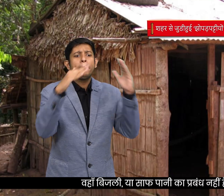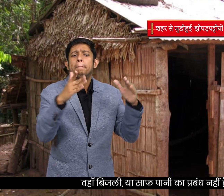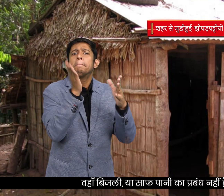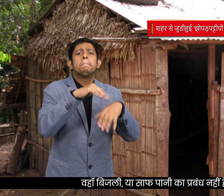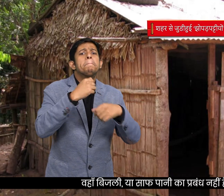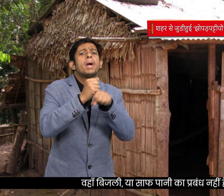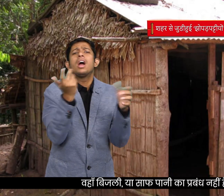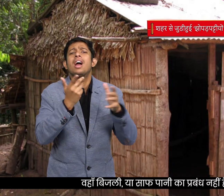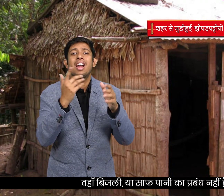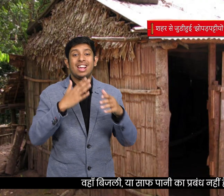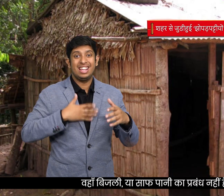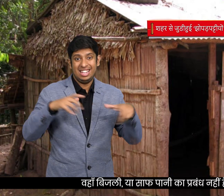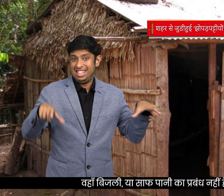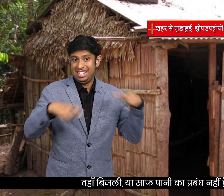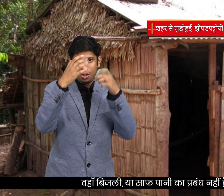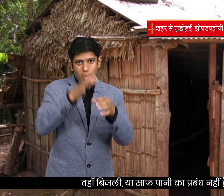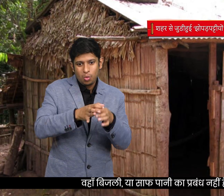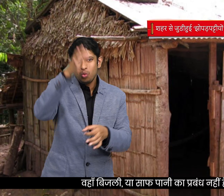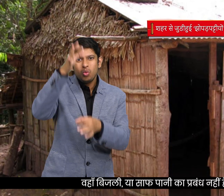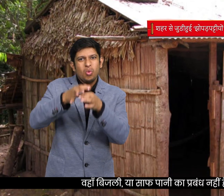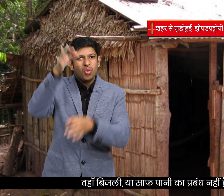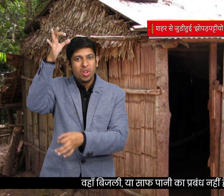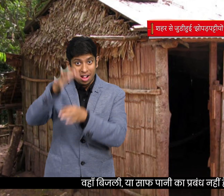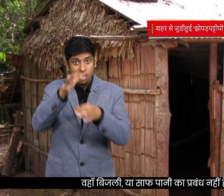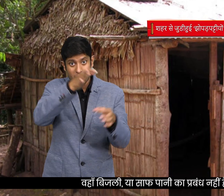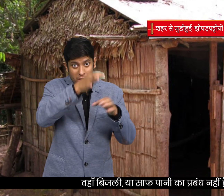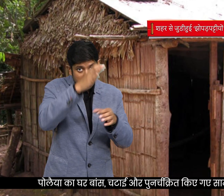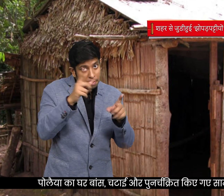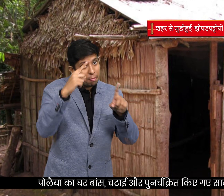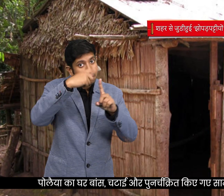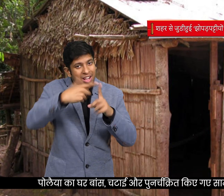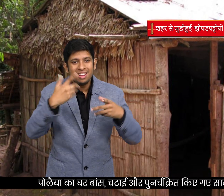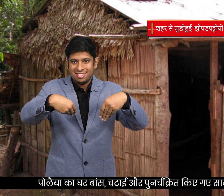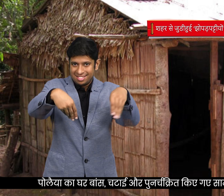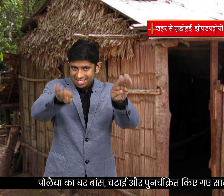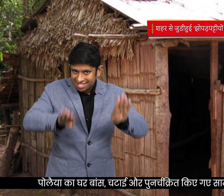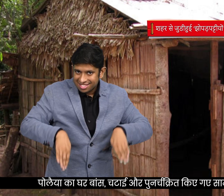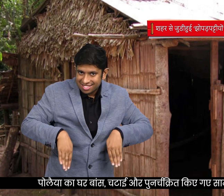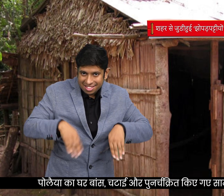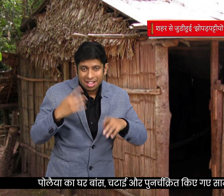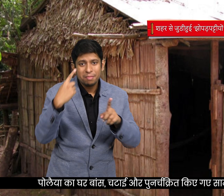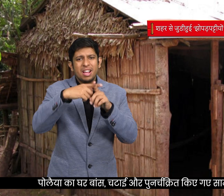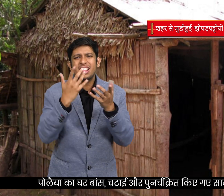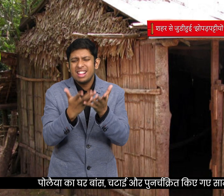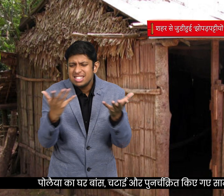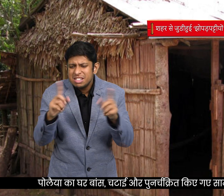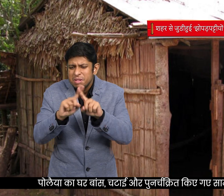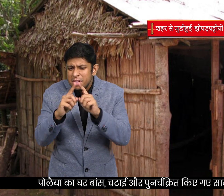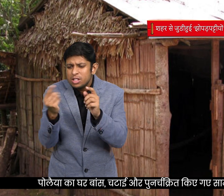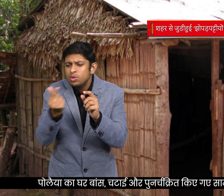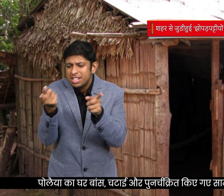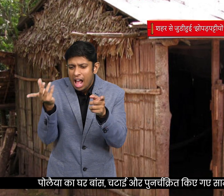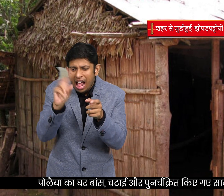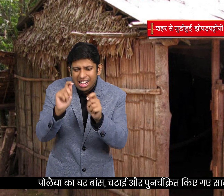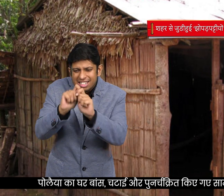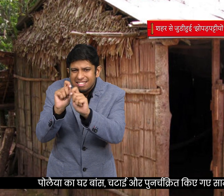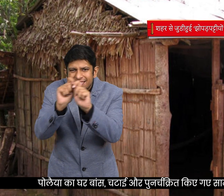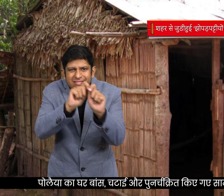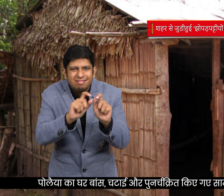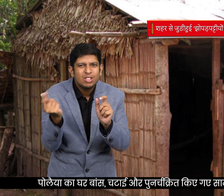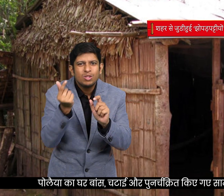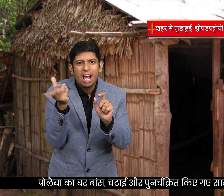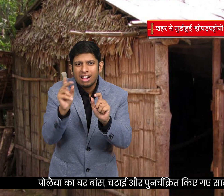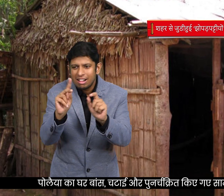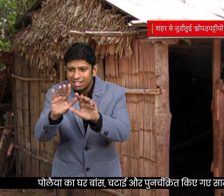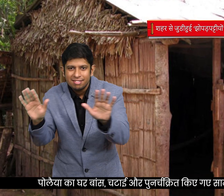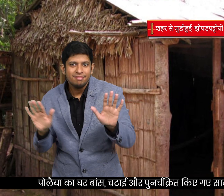है। वहां बिजली या साफ पानी का प्रबंध नहीं है। पुलैया का घर बांस, चटाई और पुनर्चक्रित